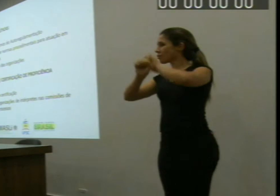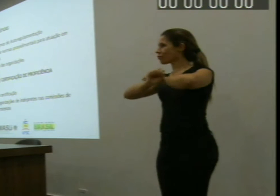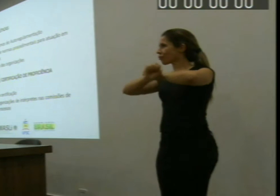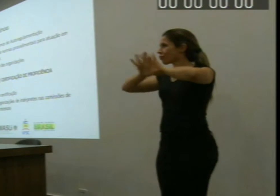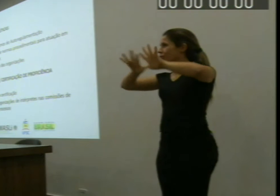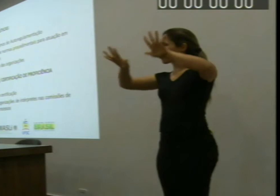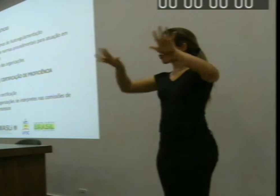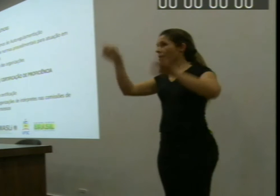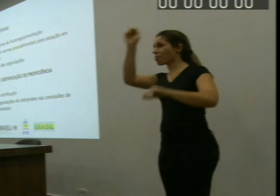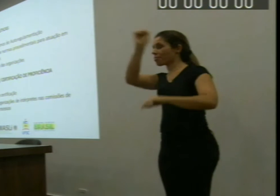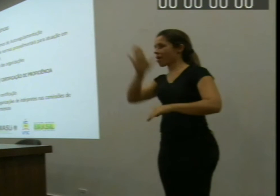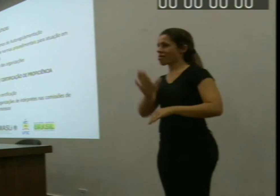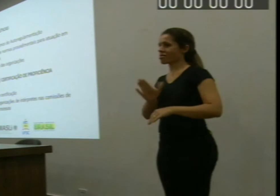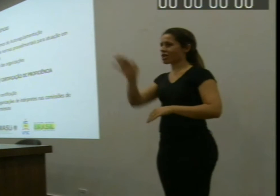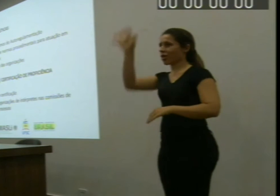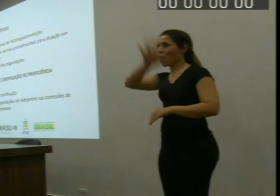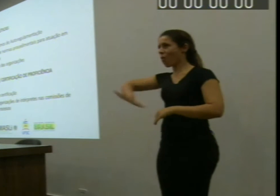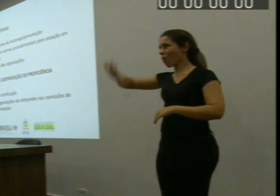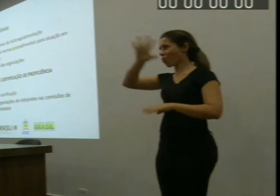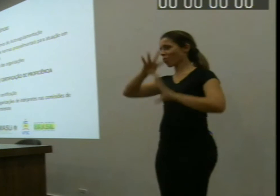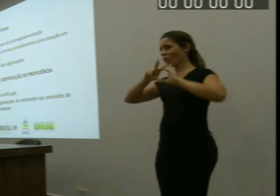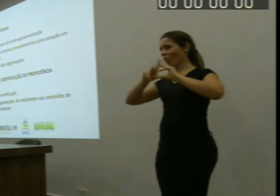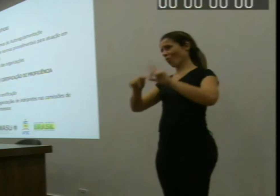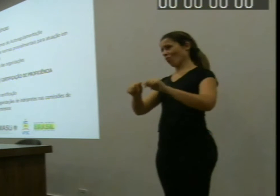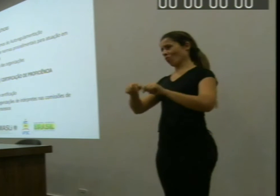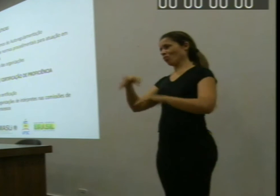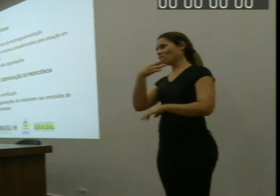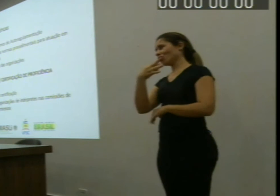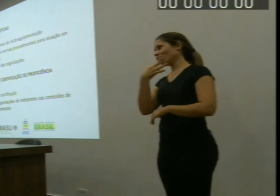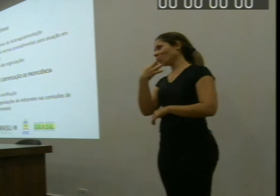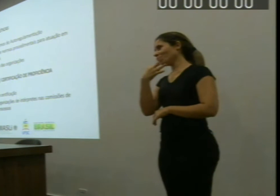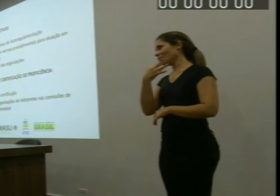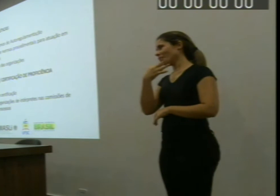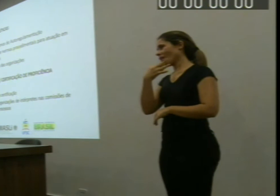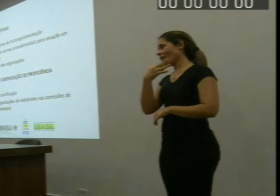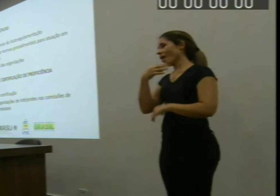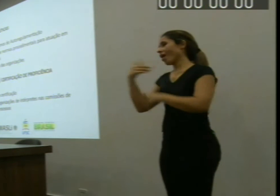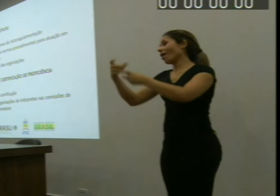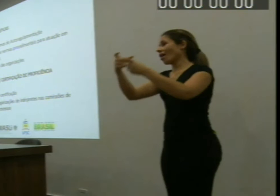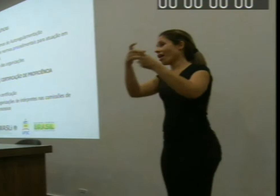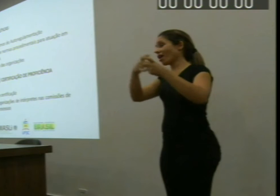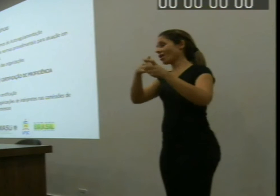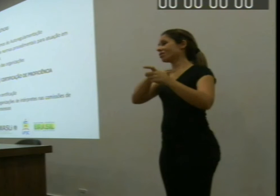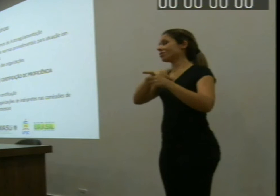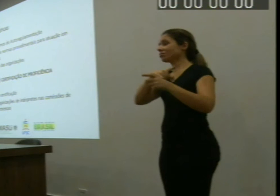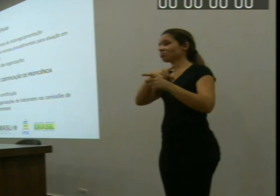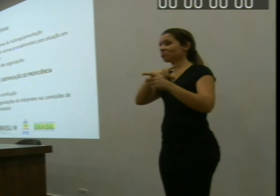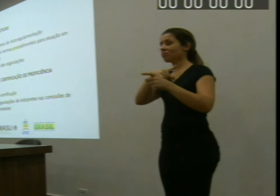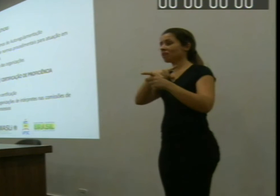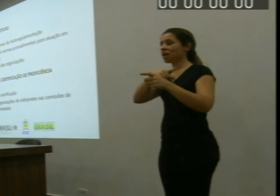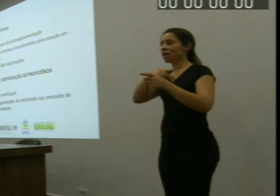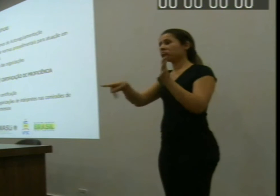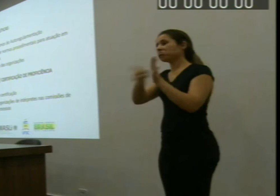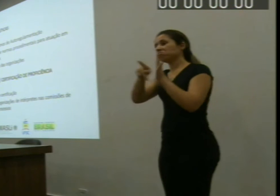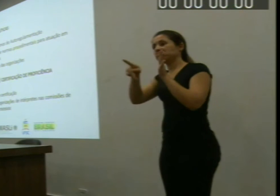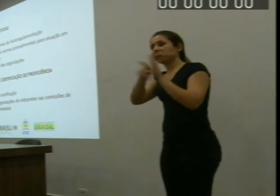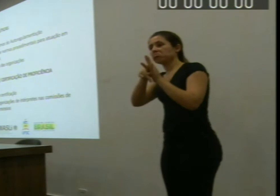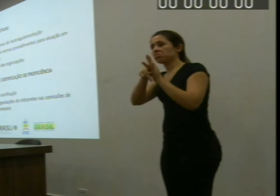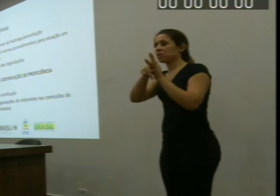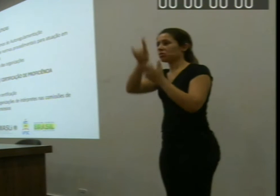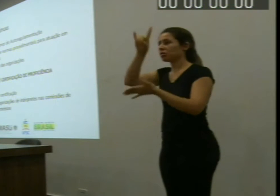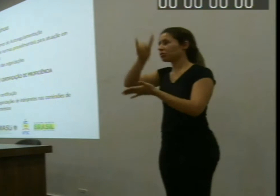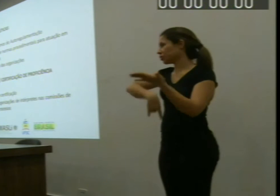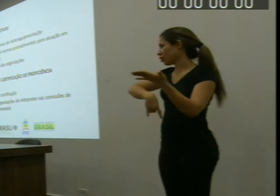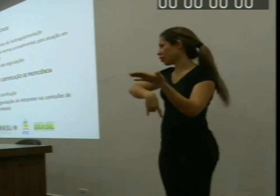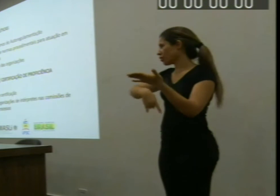cada Universidade poder ter os seus seus mecanismos de certificação né né Ah isso não é errado não é não é